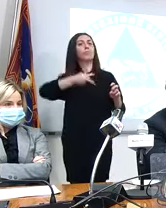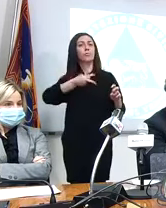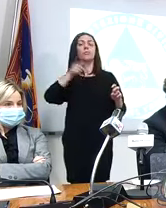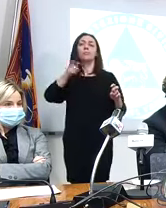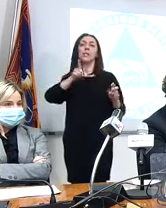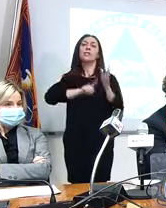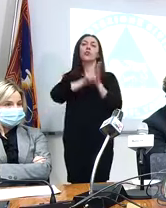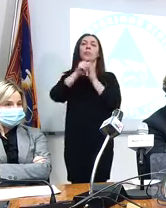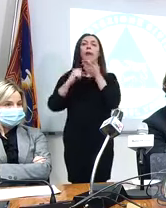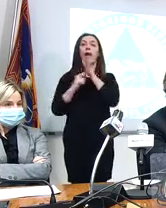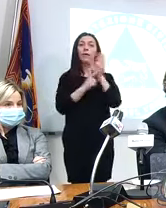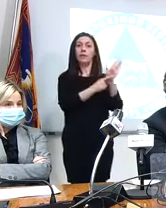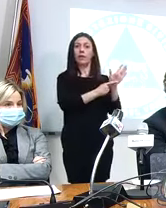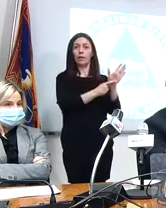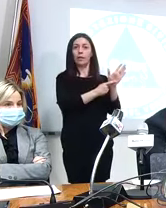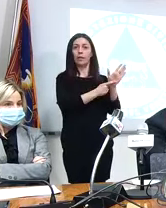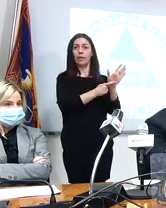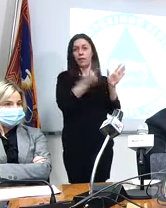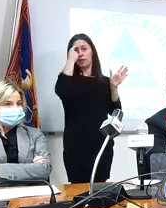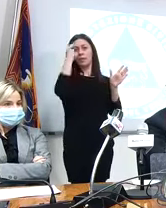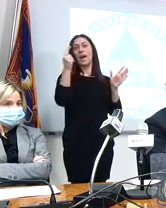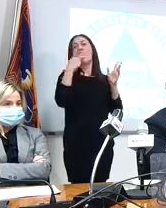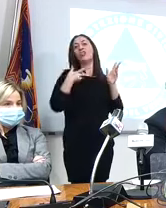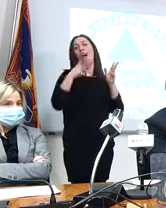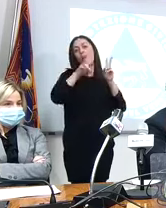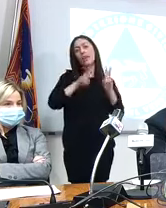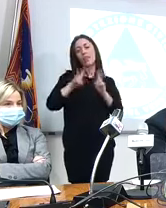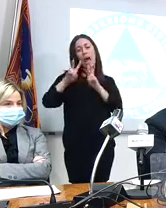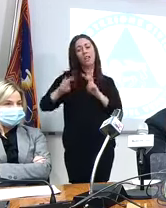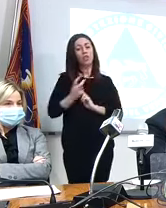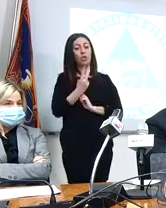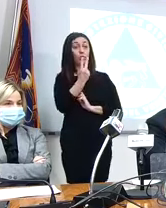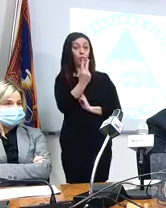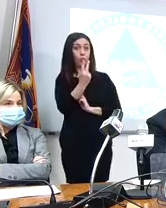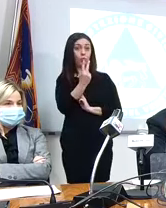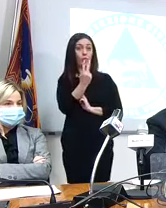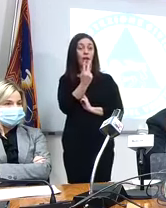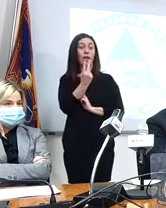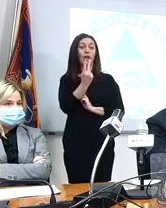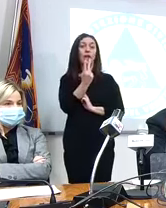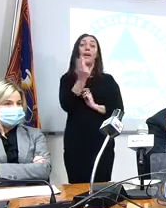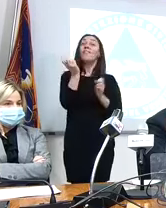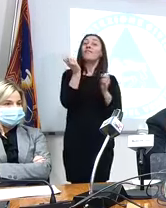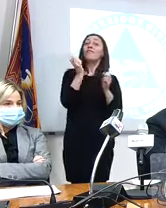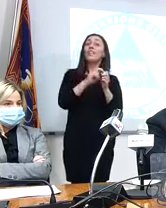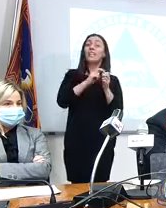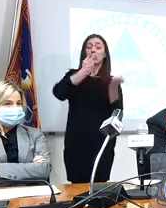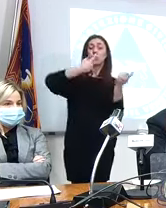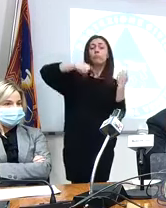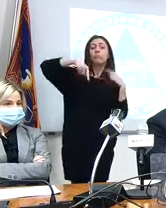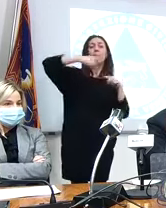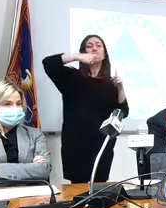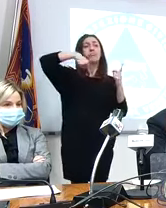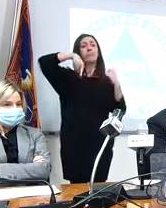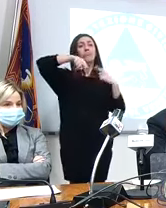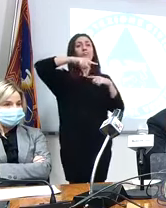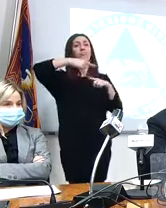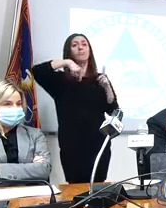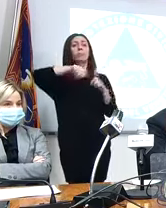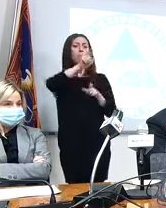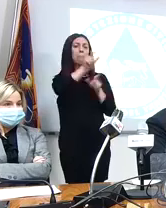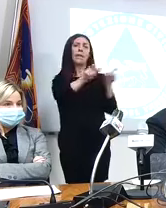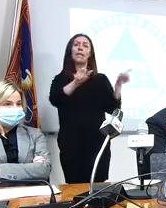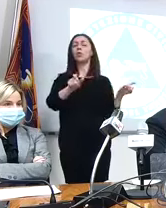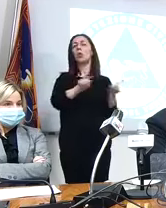indagini. Questa, diciamo, sulla circolazione del virus su una popolazione, diciamo, non interessata da contatti con positivi, eccetera,